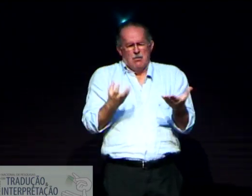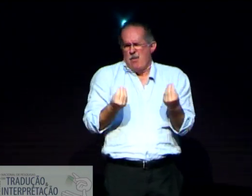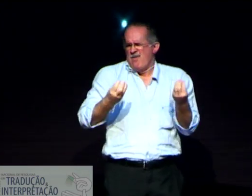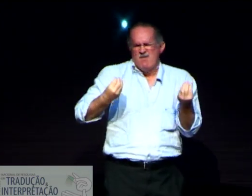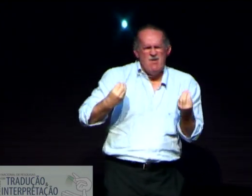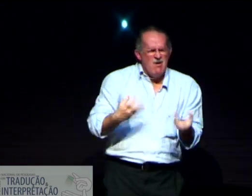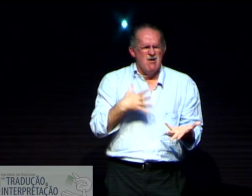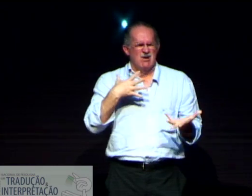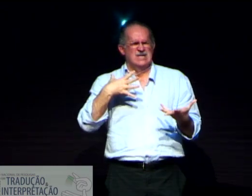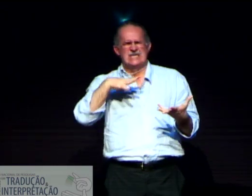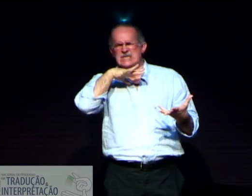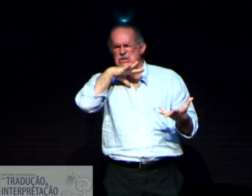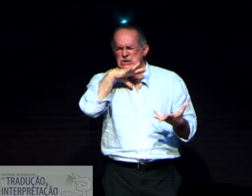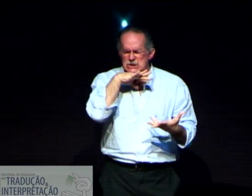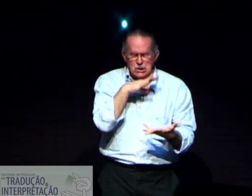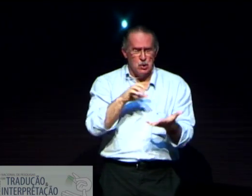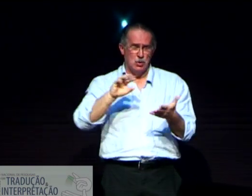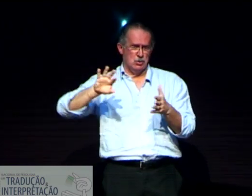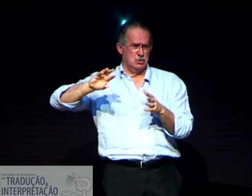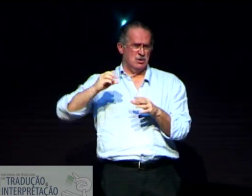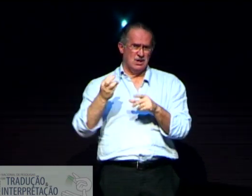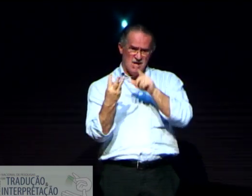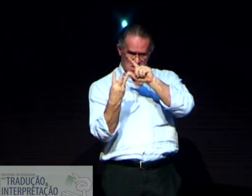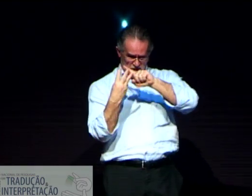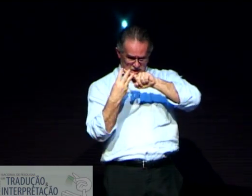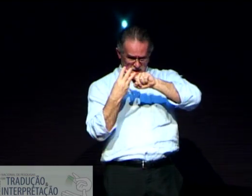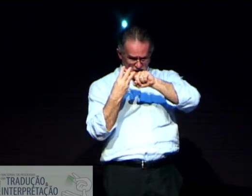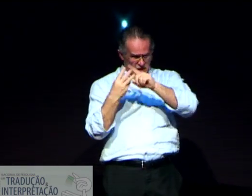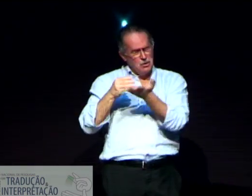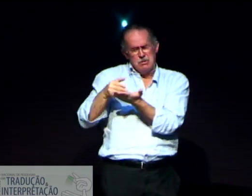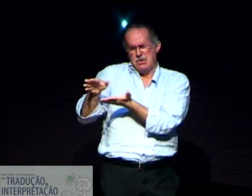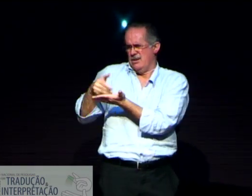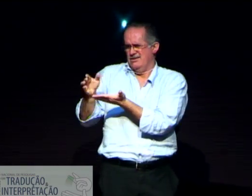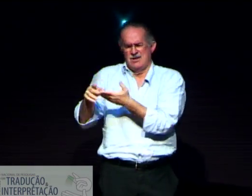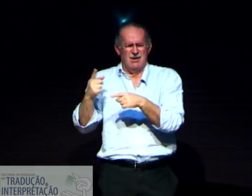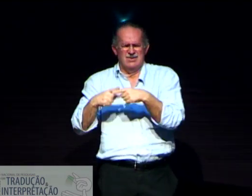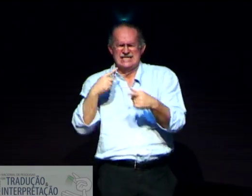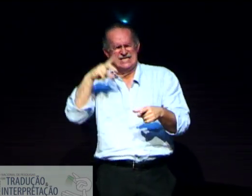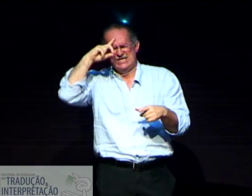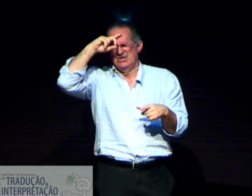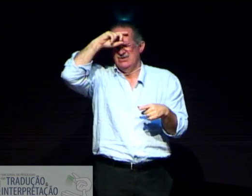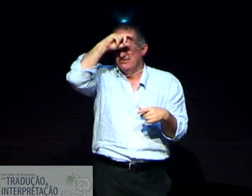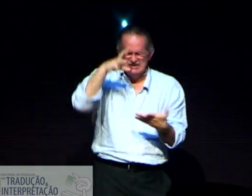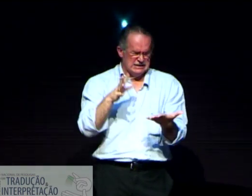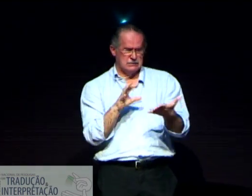E aí nós começamos a observar qual era a função deles, né? 3 deles não